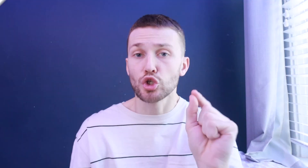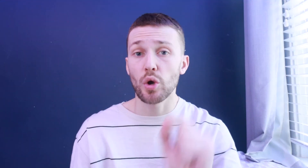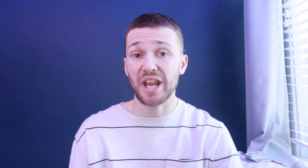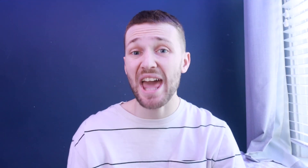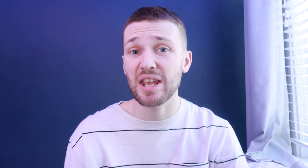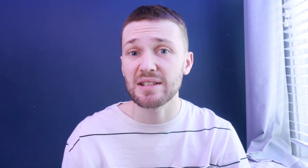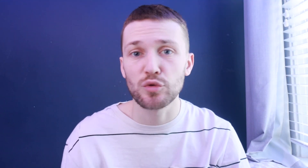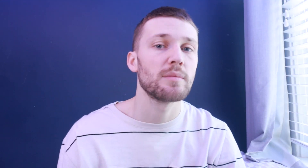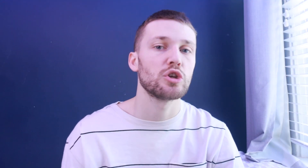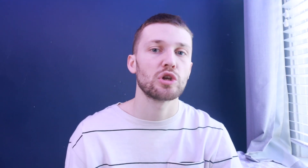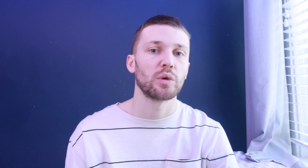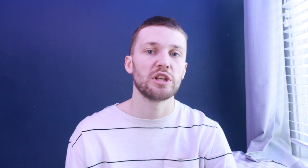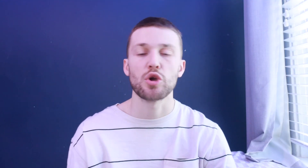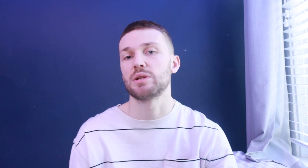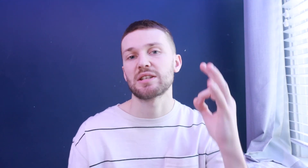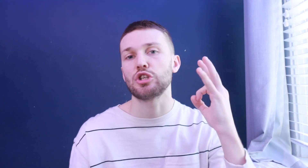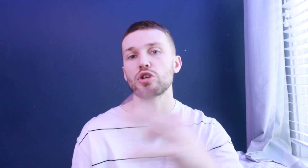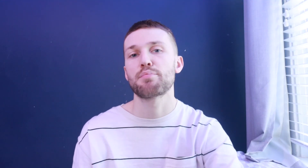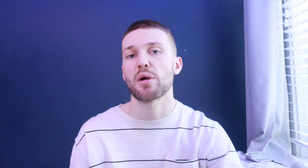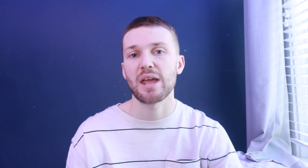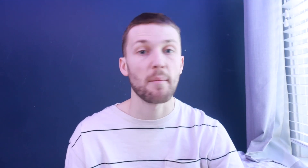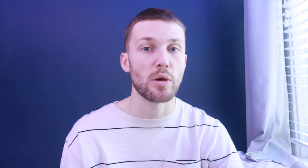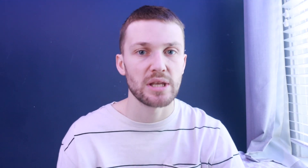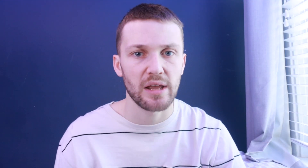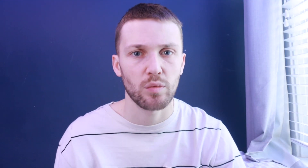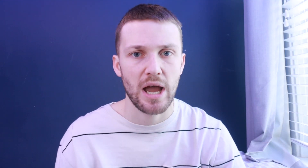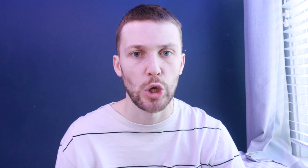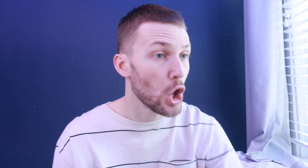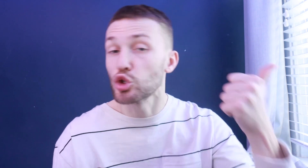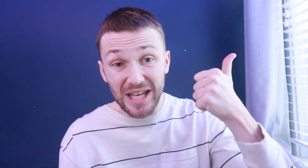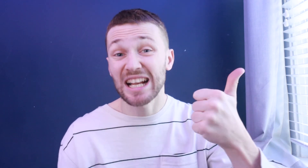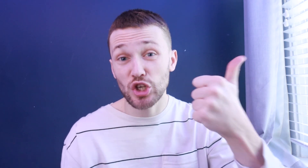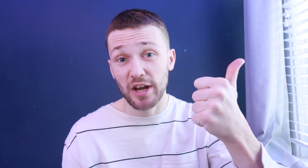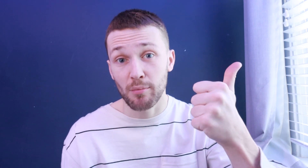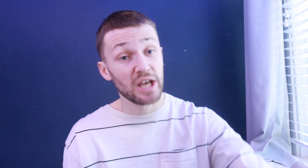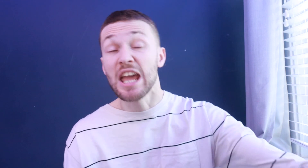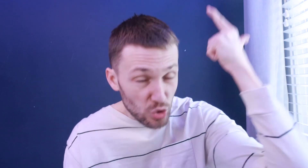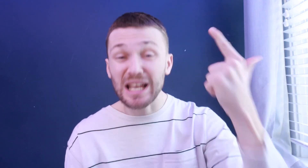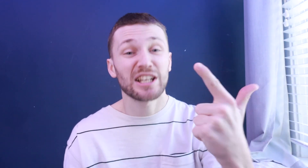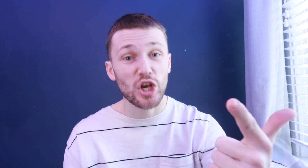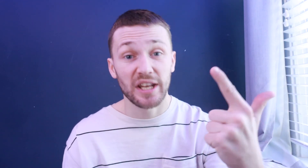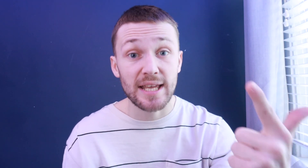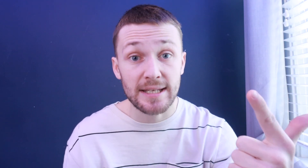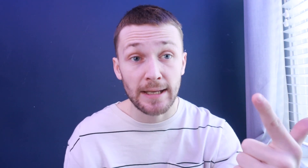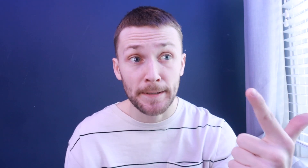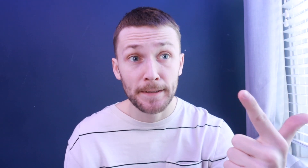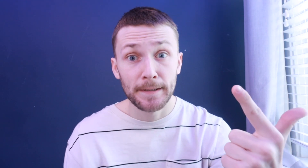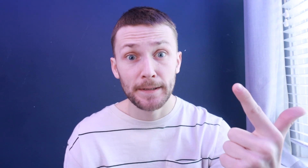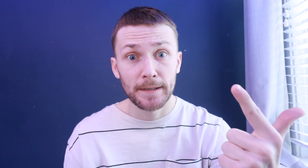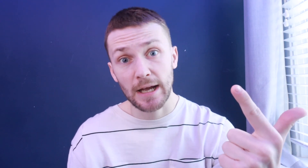So, yr her gyntaf dwi'n mynd i trio wneud yw dysgu 3 brawddeg mewn iaith wahanol. Dwi'n gallu siarad Cymraeg, dwi'n gallu siarad Saesneg. Kind